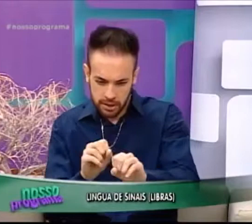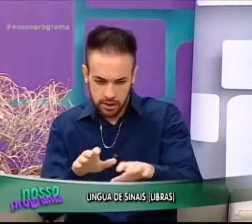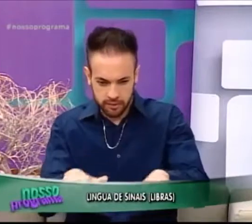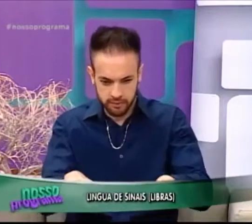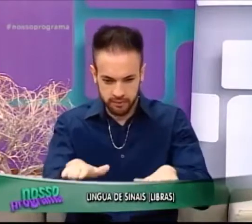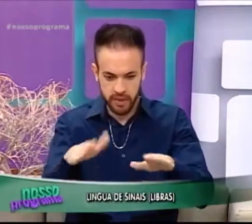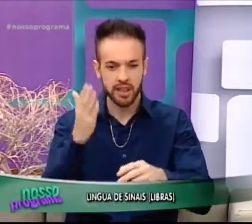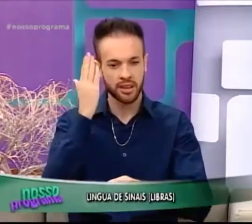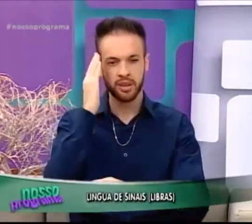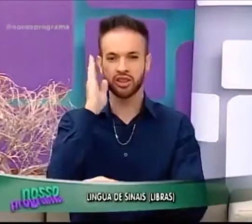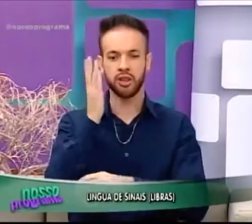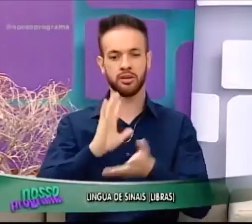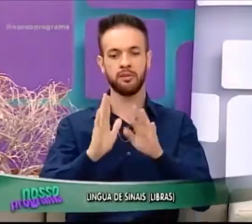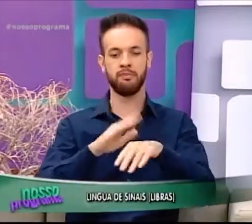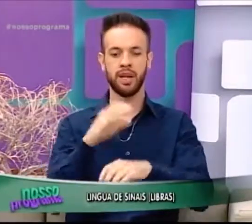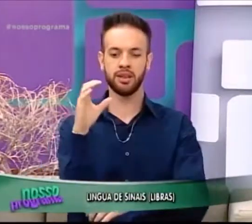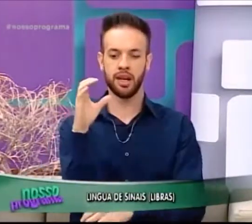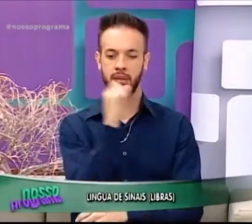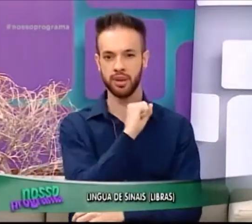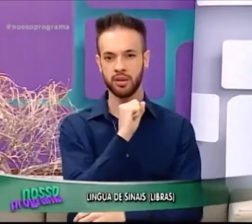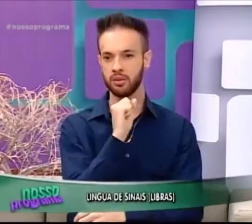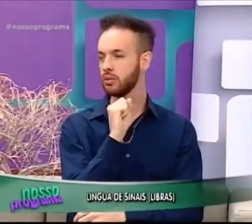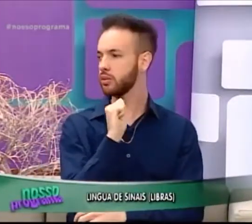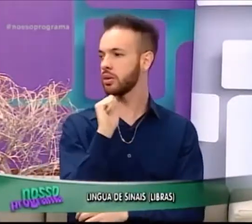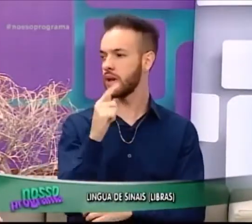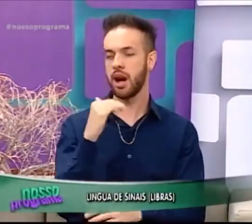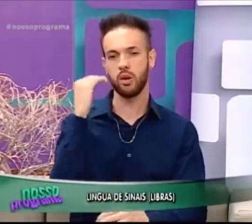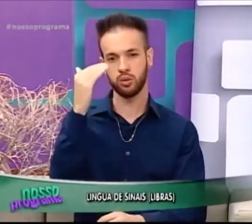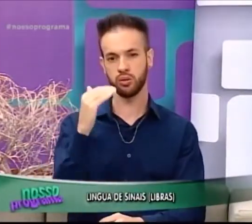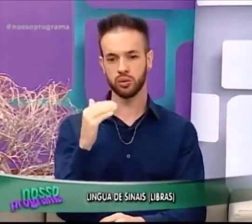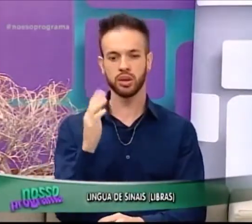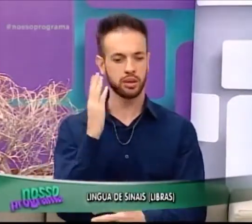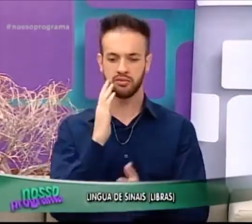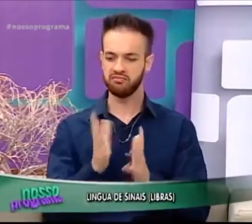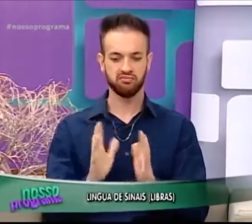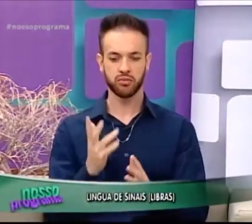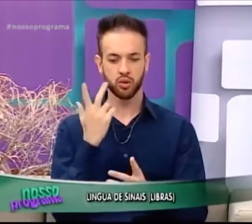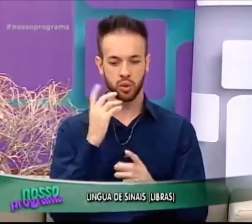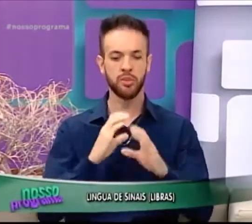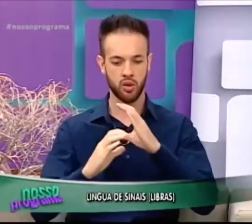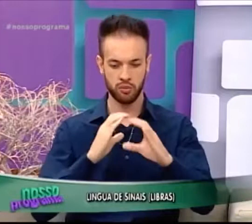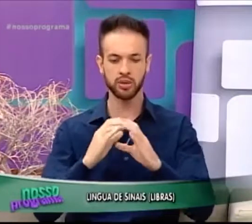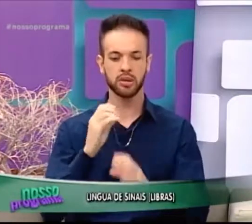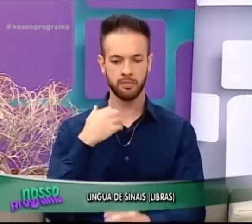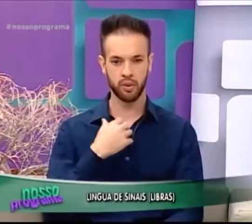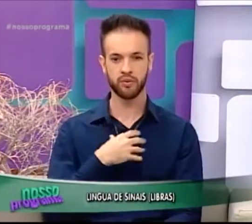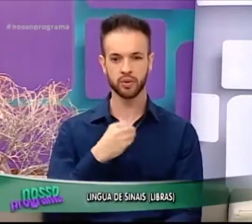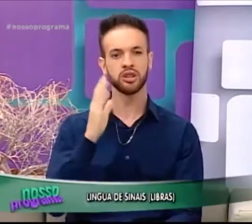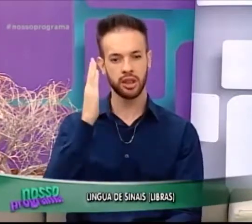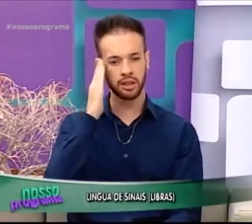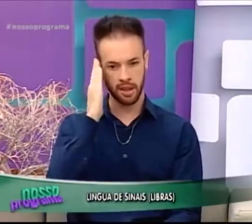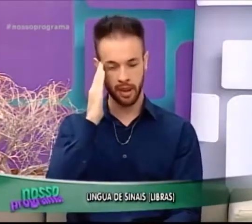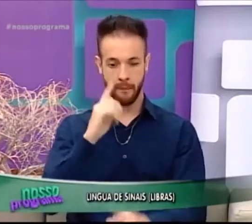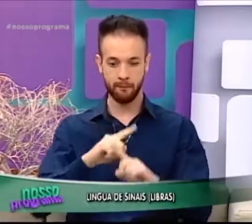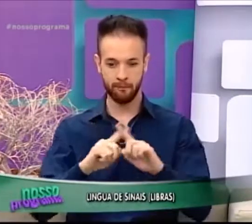ensinando os sinaizinhos, ele foi crescendo e já sabe super rápido. A criança ela atende mais rápido. A comunicação é